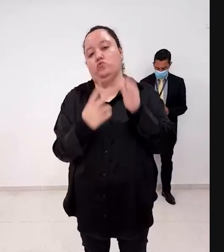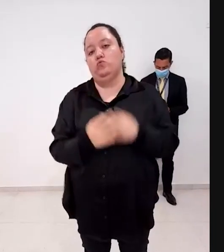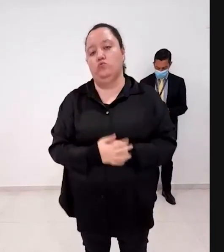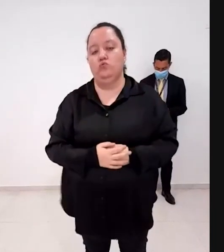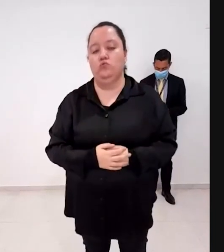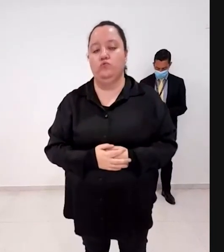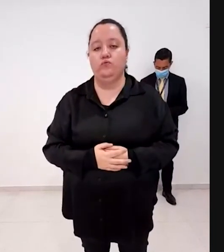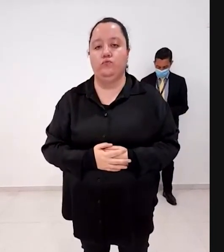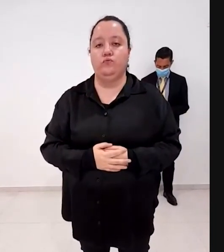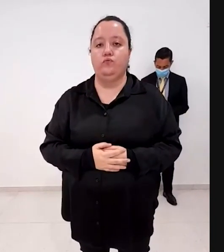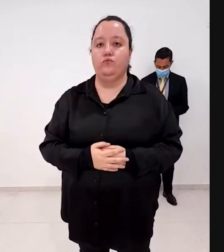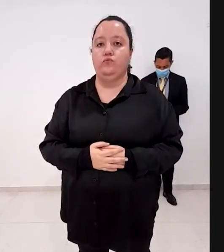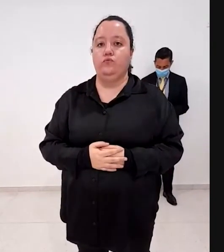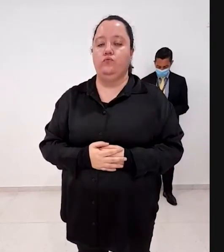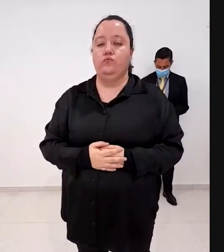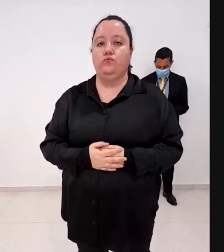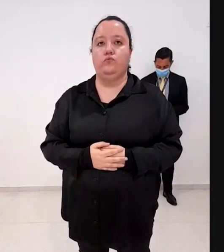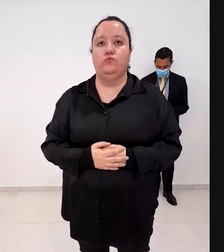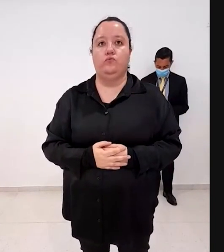ah